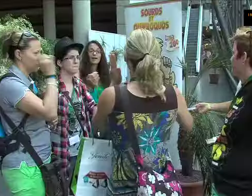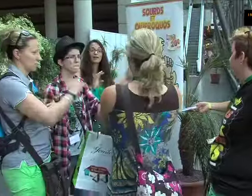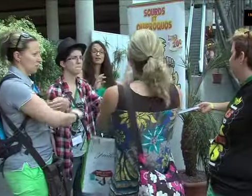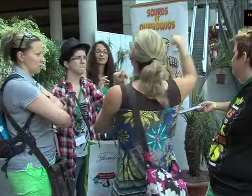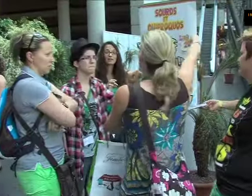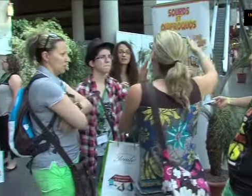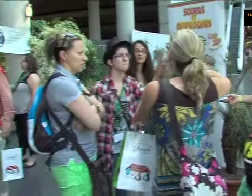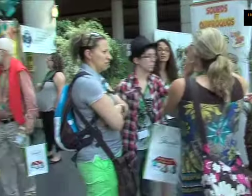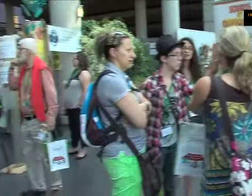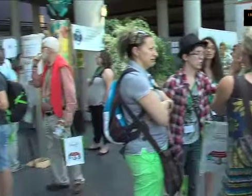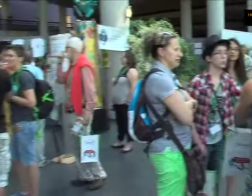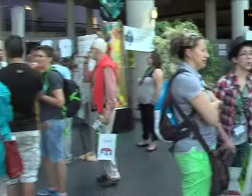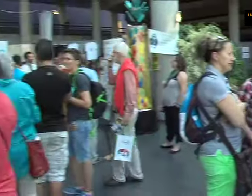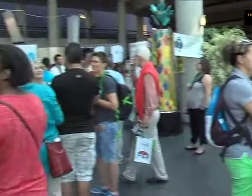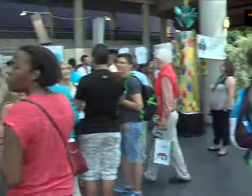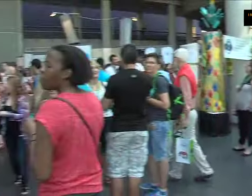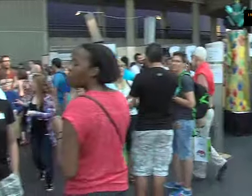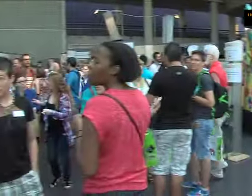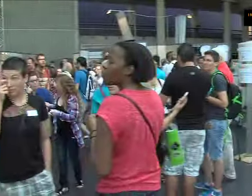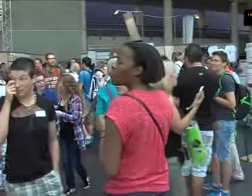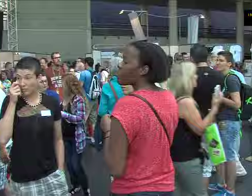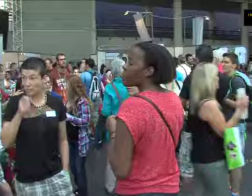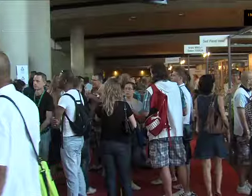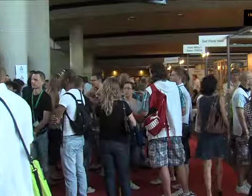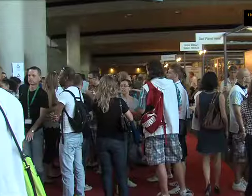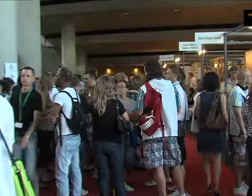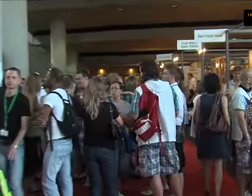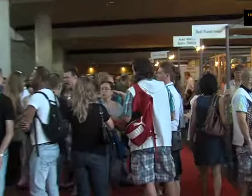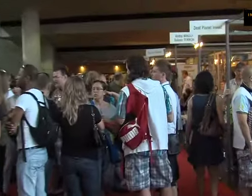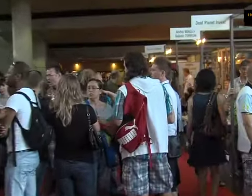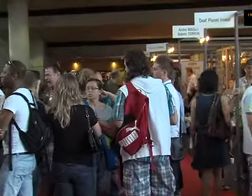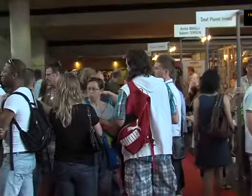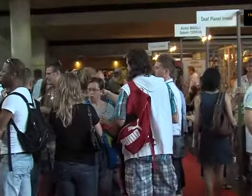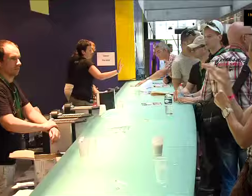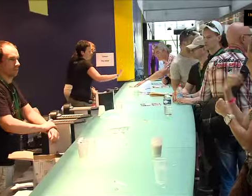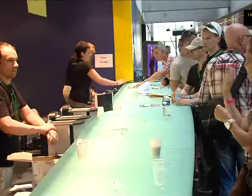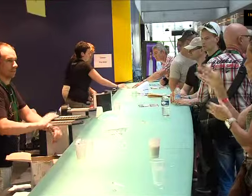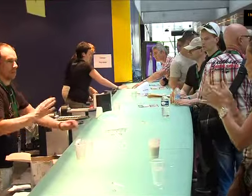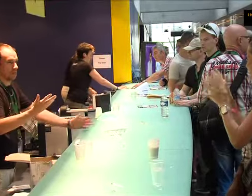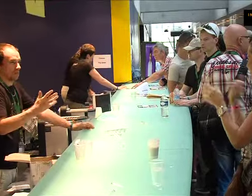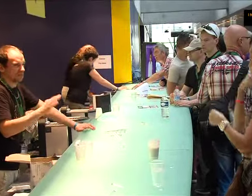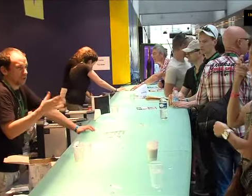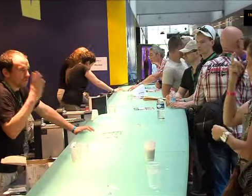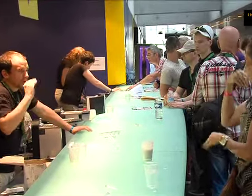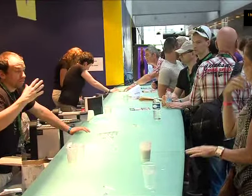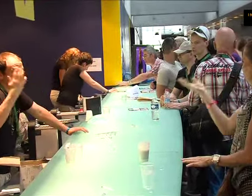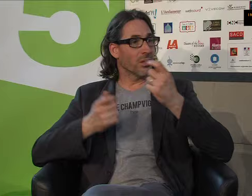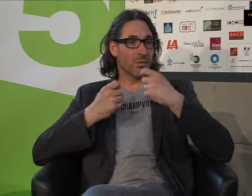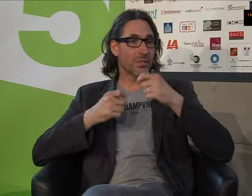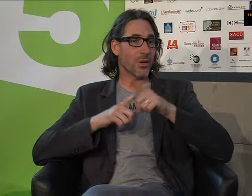On a, il faut compter à peu près 1,12 million d'euros sur ces 3 jours en retombées économiques pour la ville de Reims.